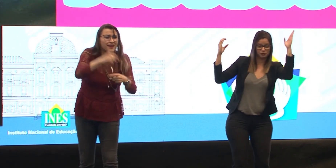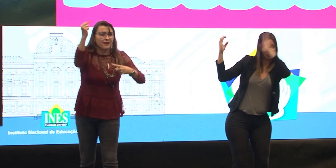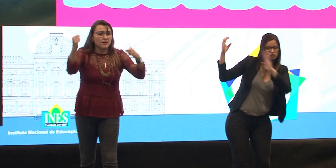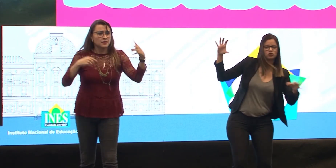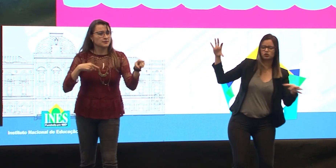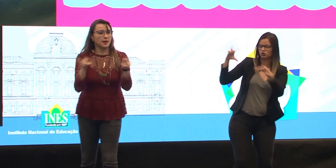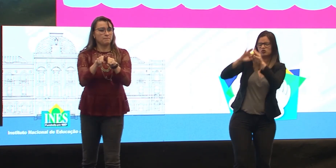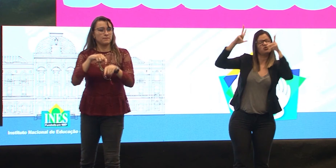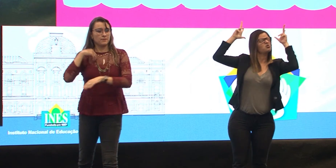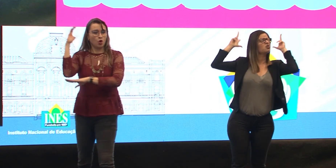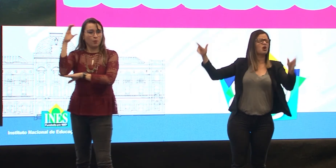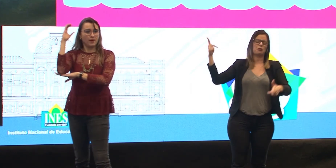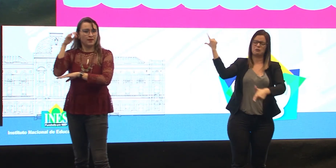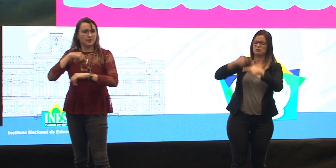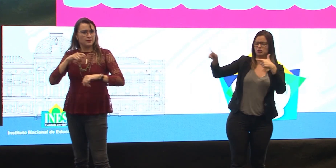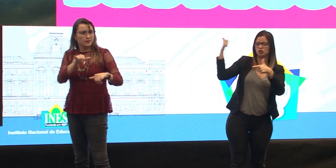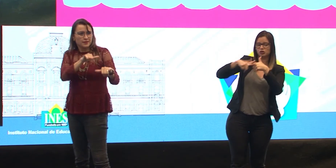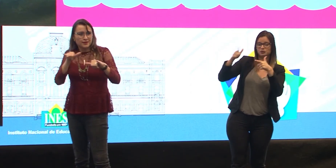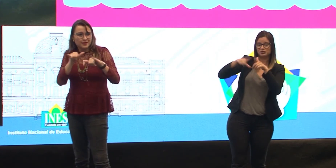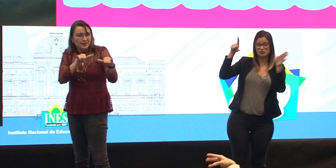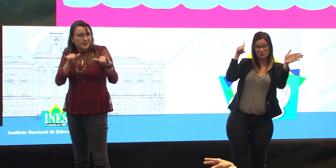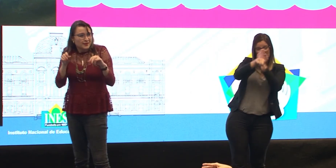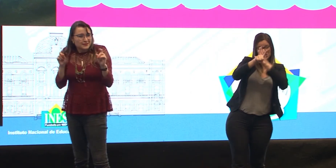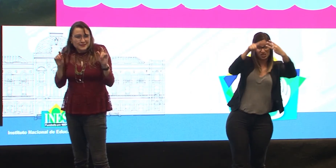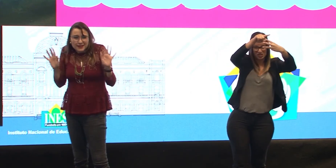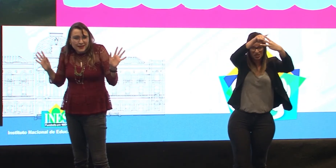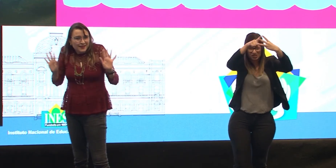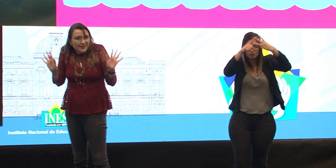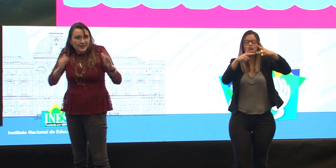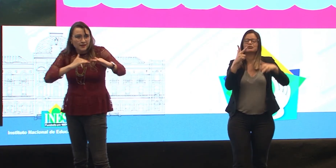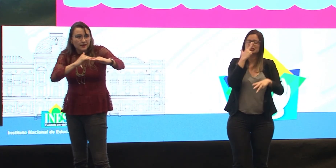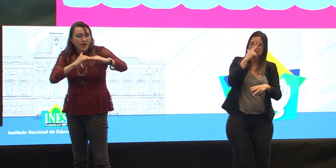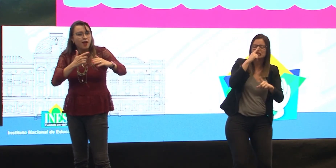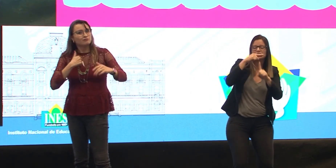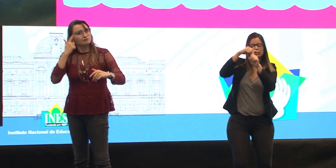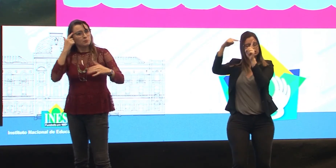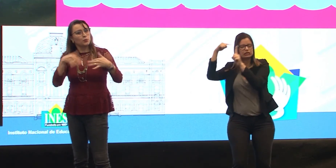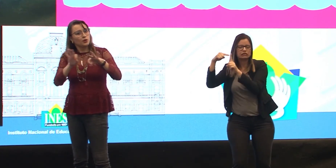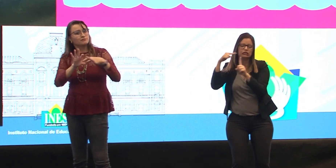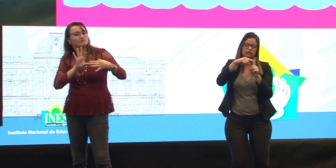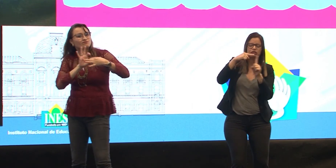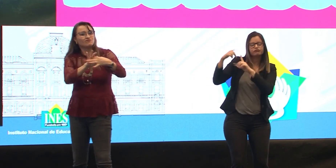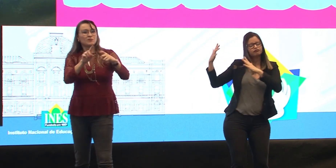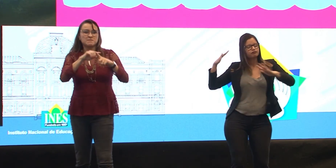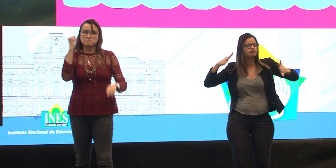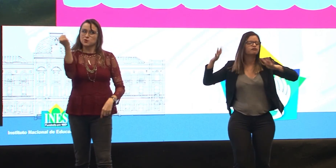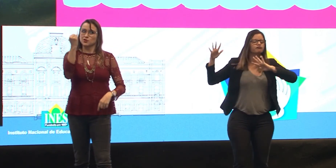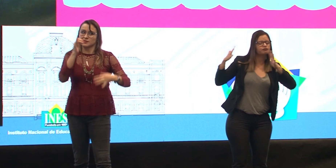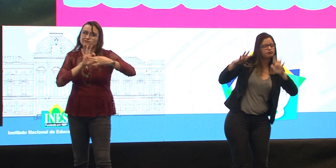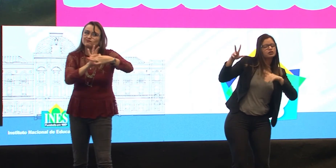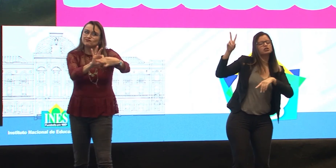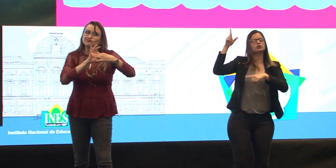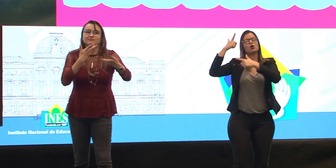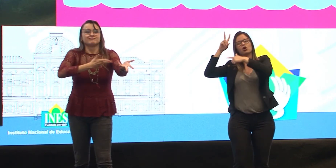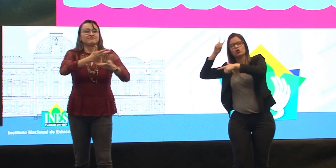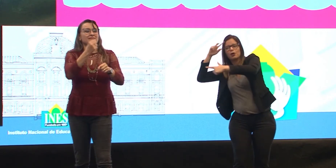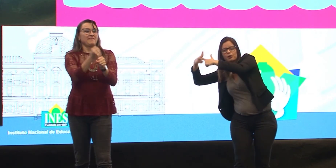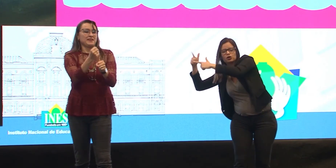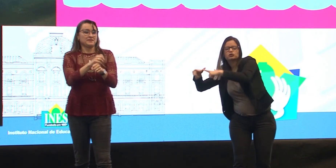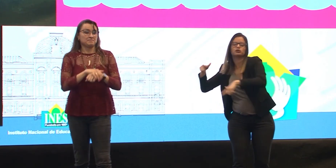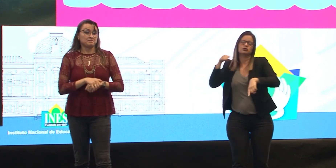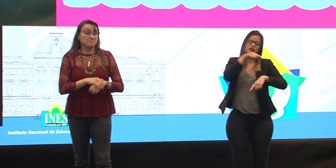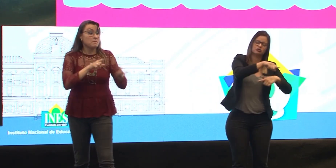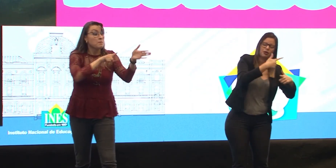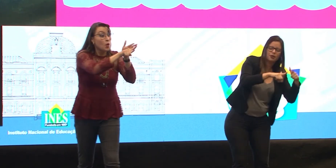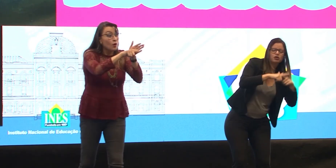gente a gente tem as mesmas questões que vocês têm aqui no Brasil, na Colômbia. Com relação ao preconceito, com